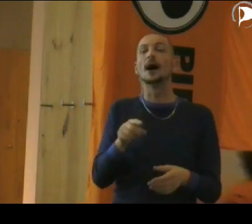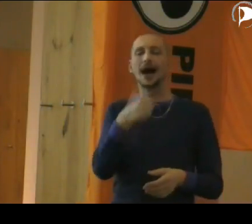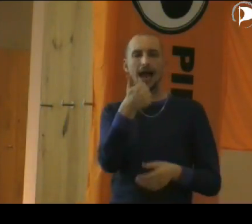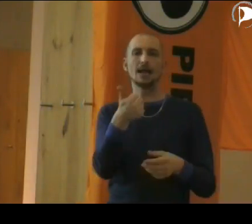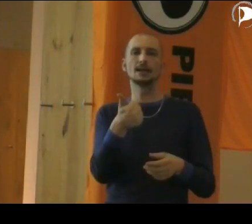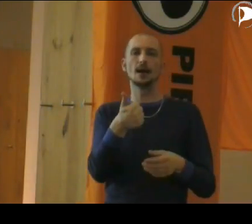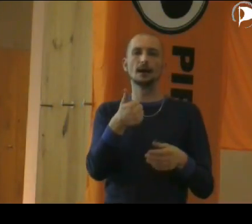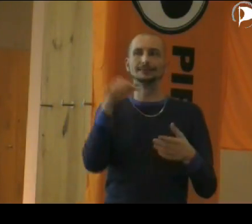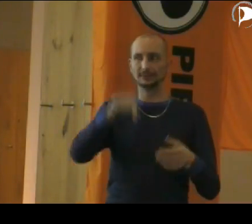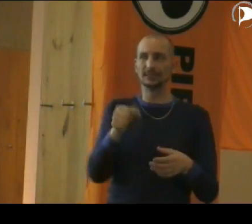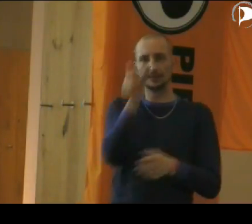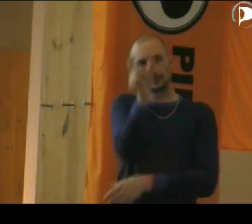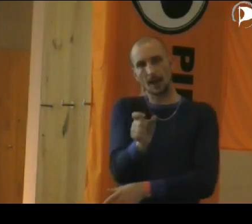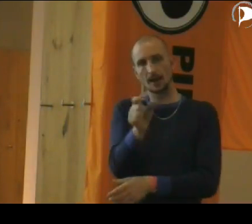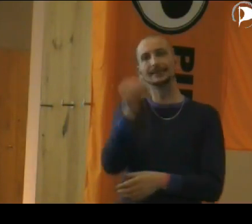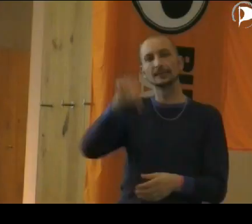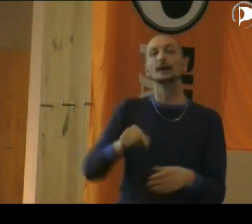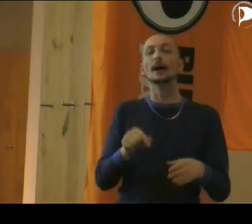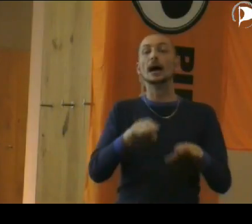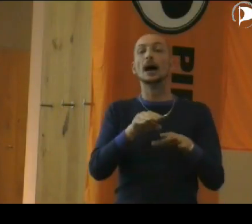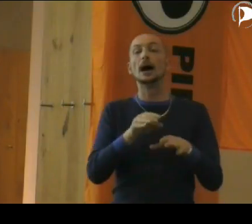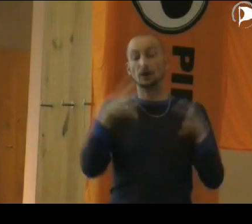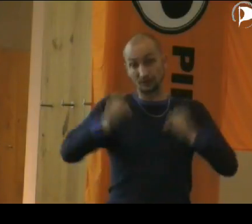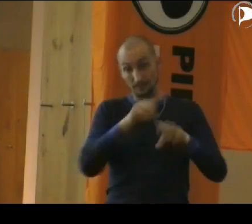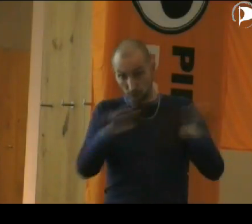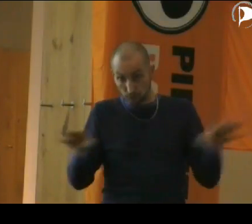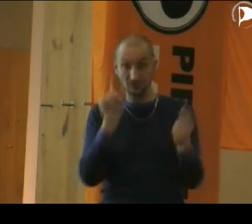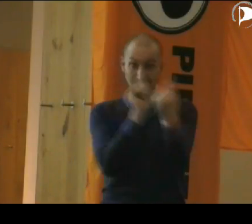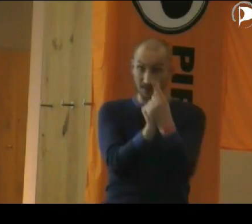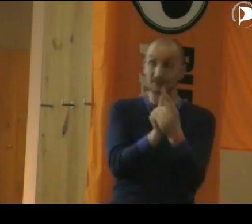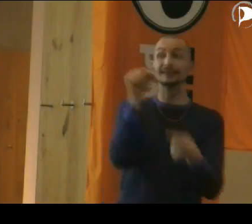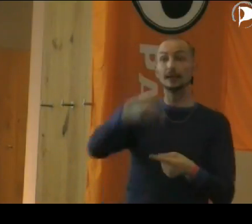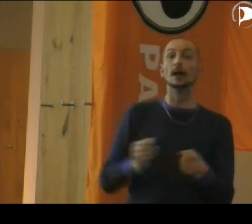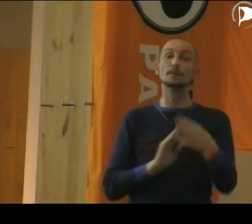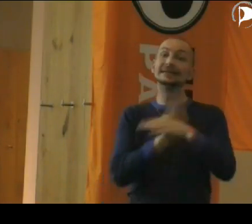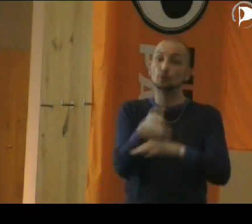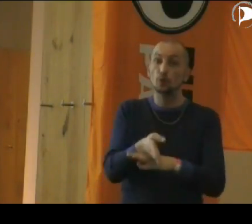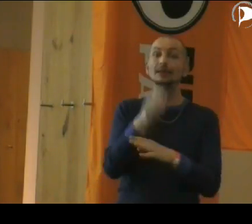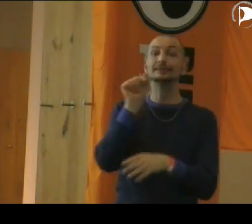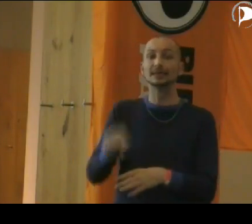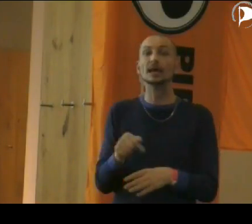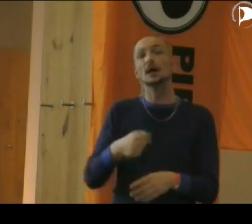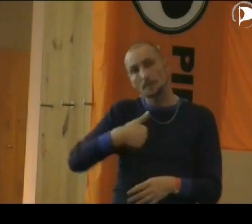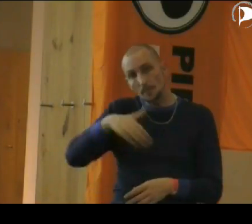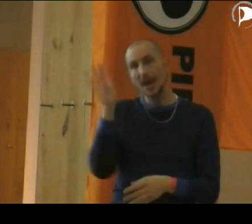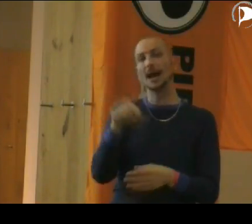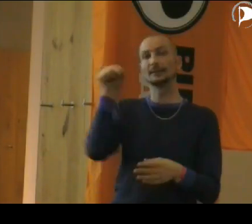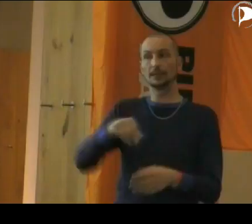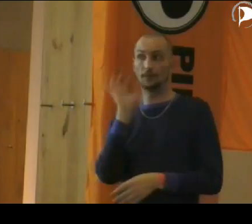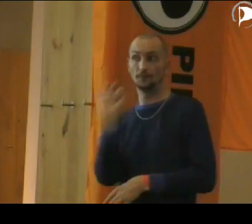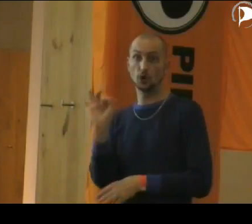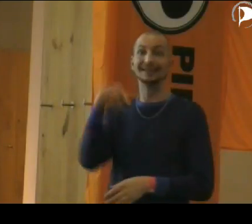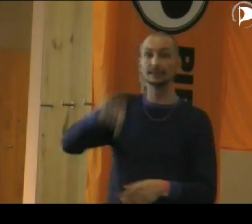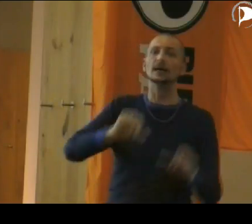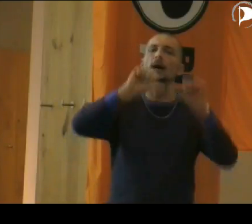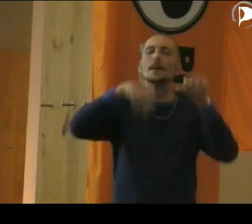passieren stammtisch agent im kern treffen wie auch um hat ist dass sich ungesund sein dass jetzt keiner mehr brauchen vor ort klare struktur